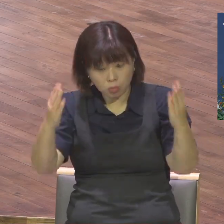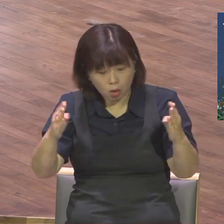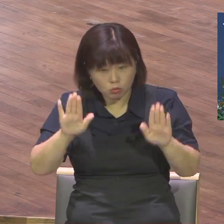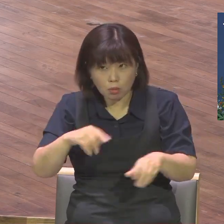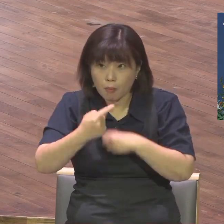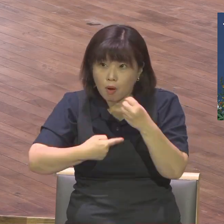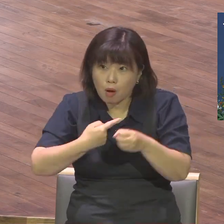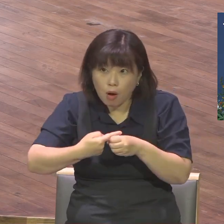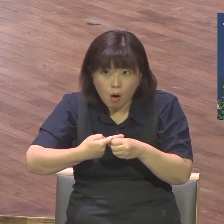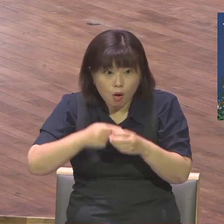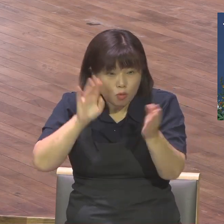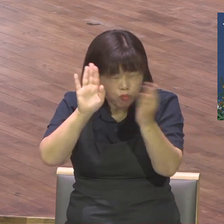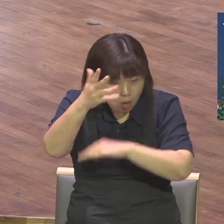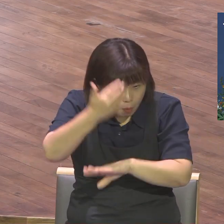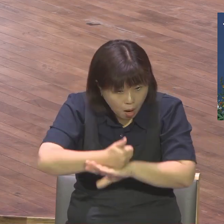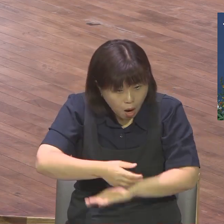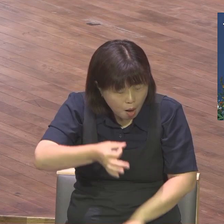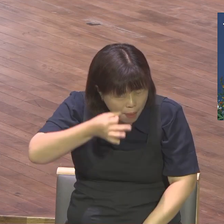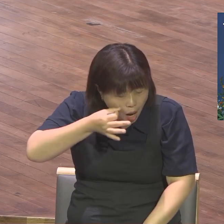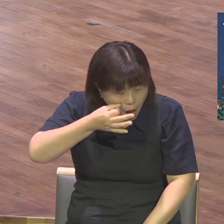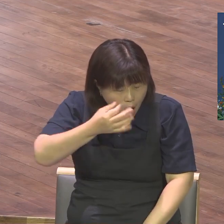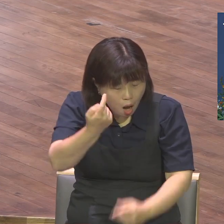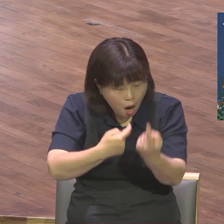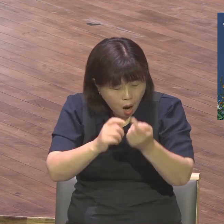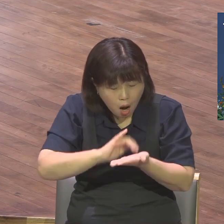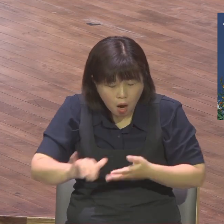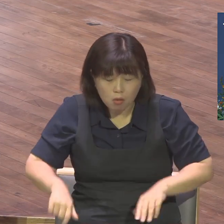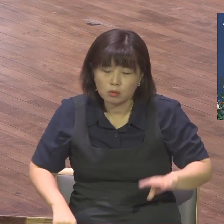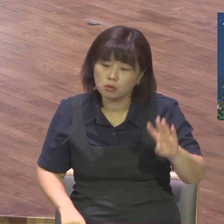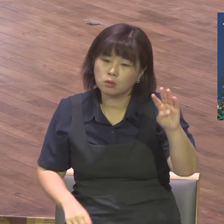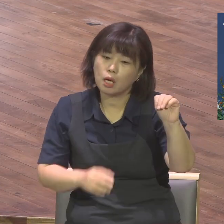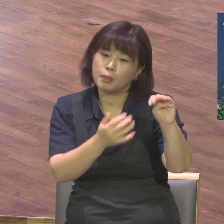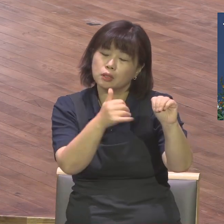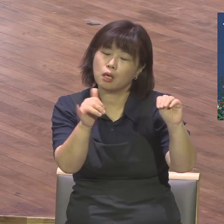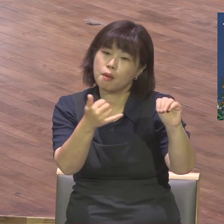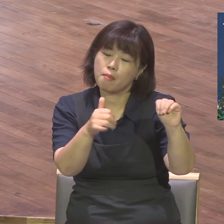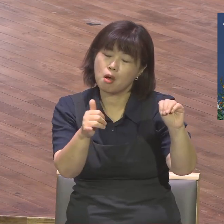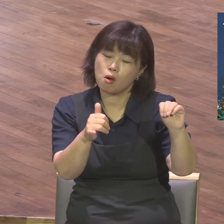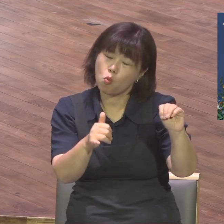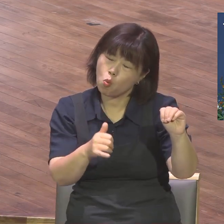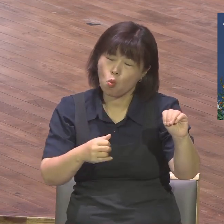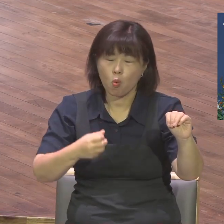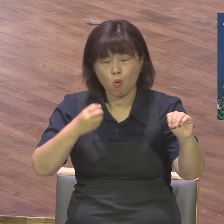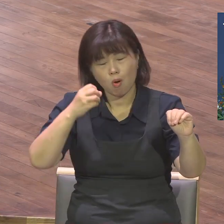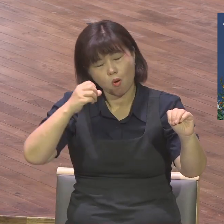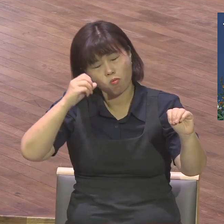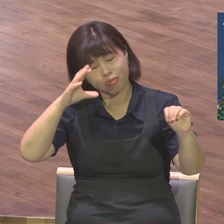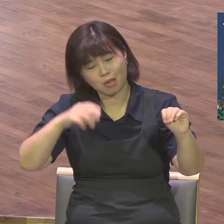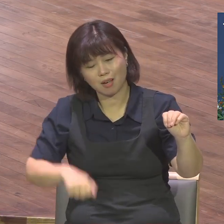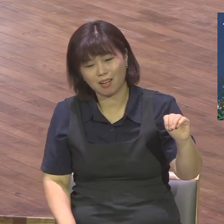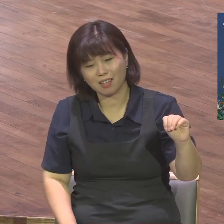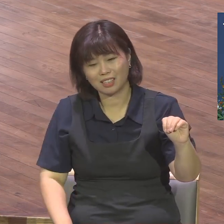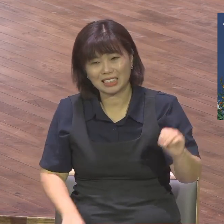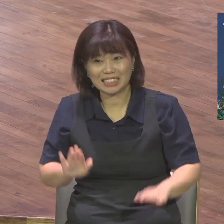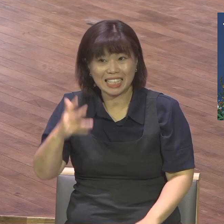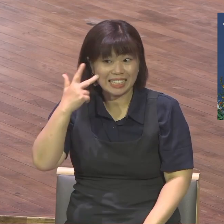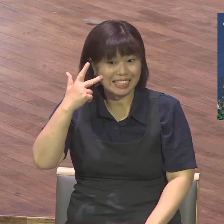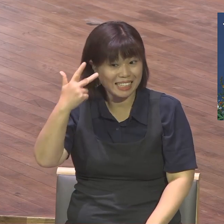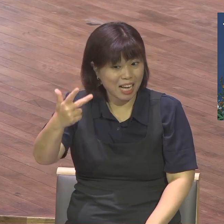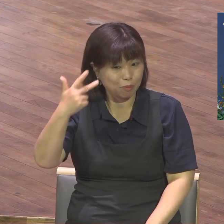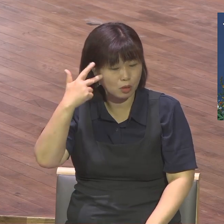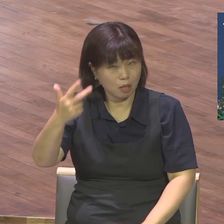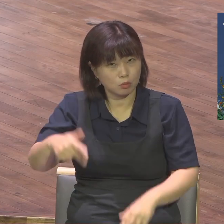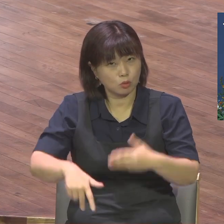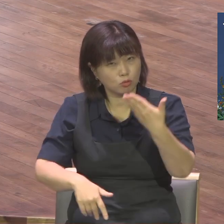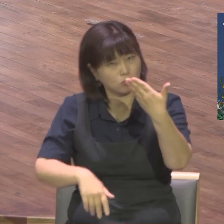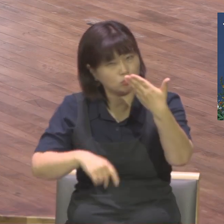우리가 전도 현장으로 서기어 이번 어르신도 강수호 다 옵니다. 한 1,000명 옵니다. 전도할 우리 시니어 예배부부터 준비 다 하고 있습니다.